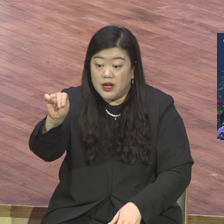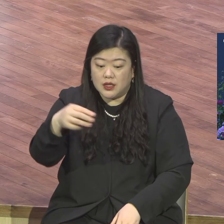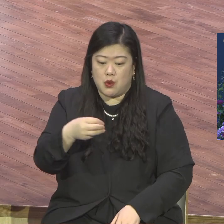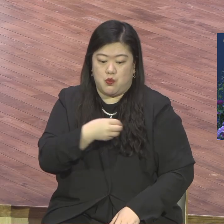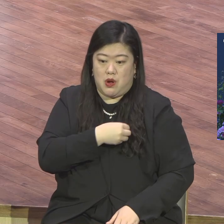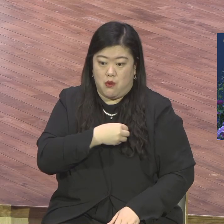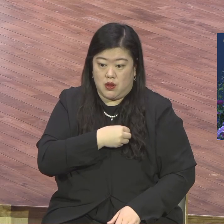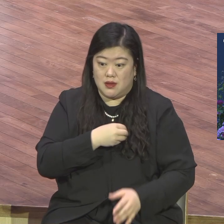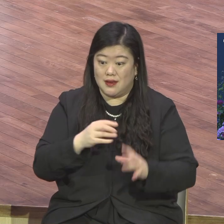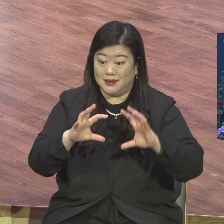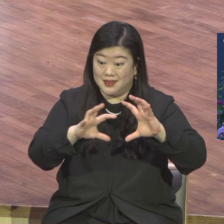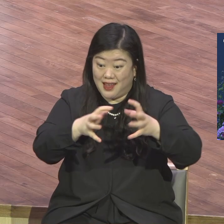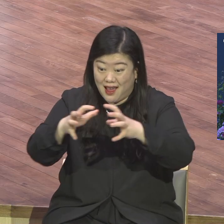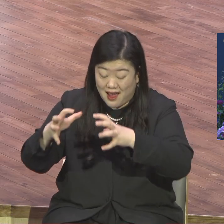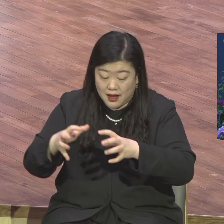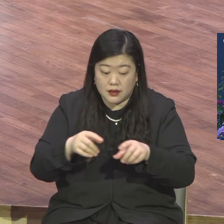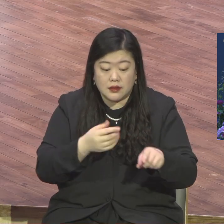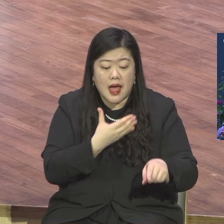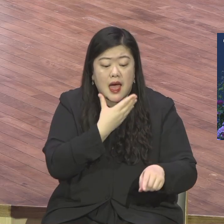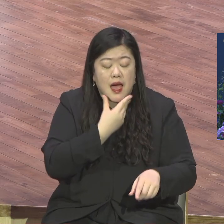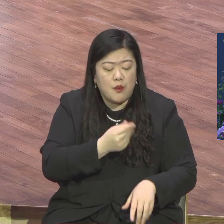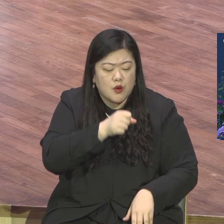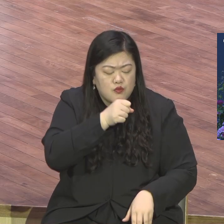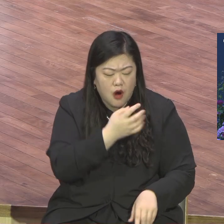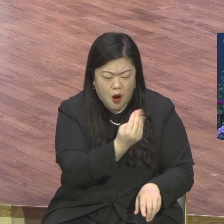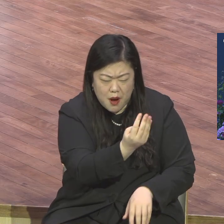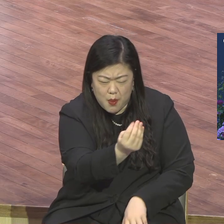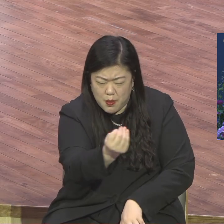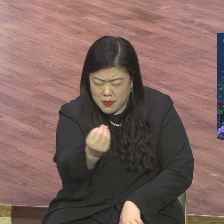2012년 이후에 매년 발표를 해왔는데